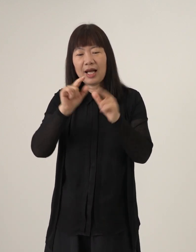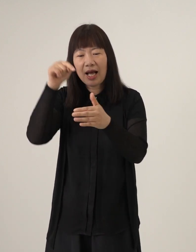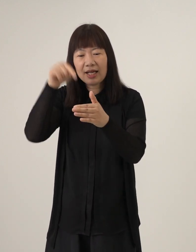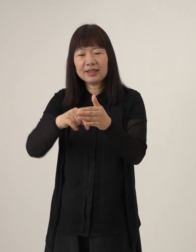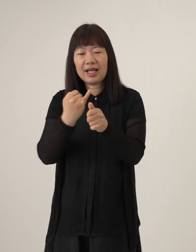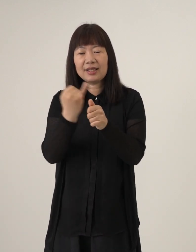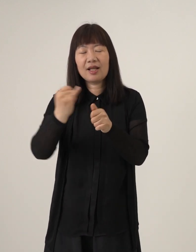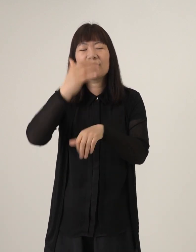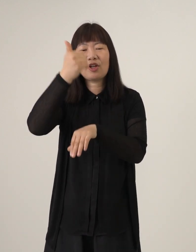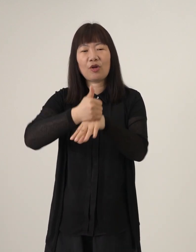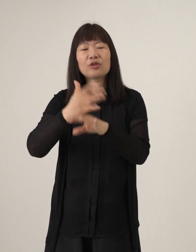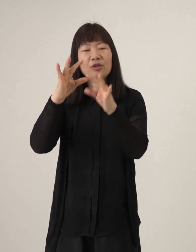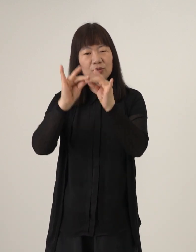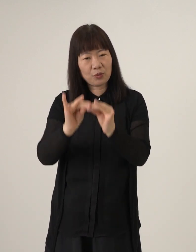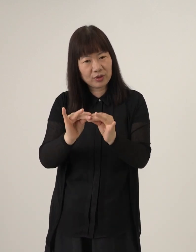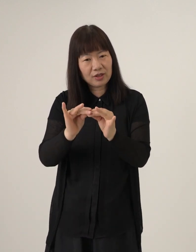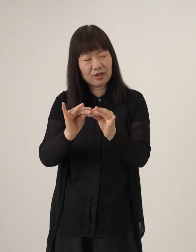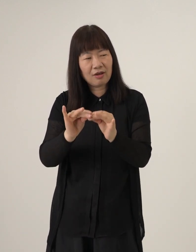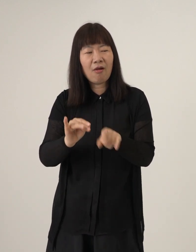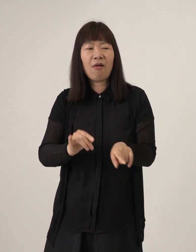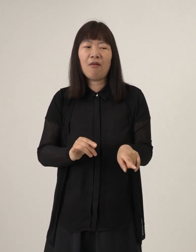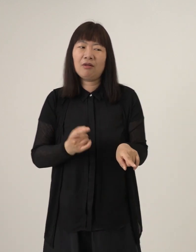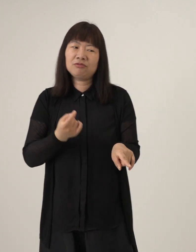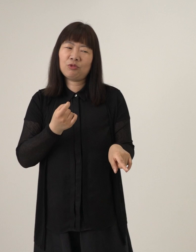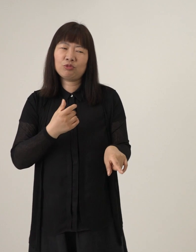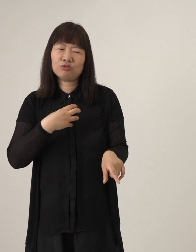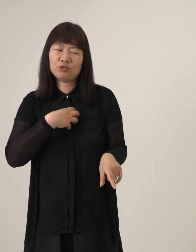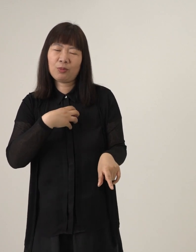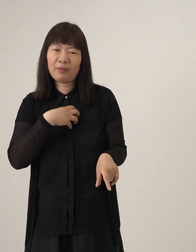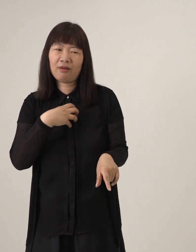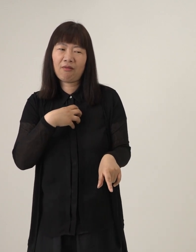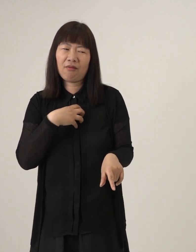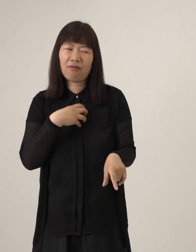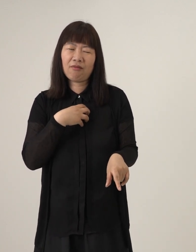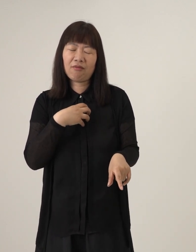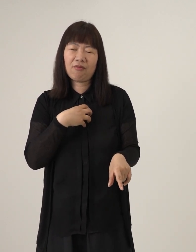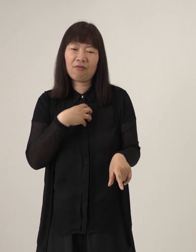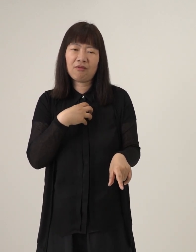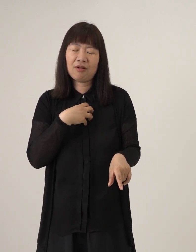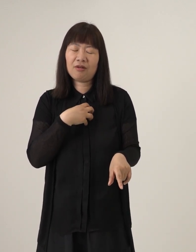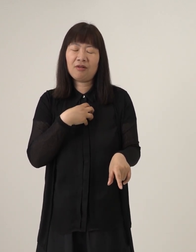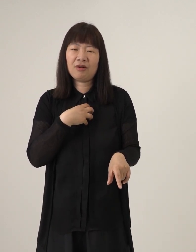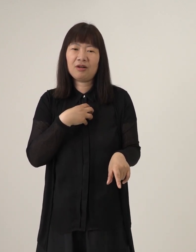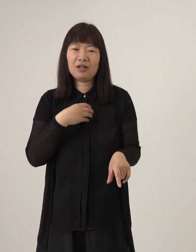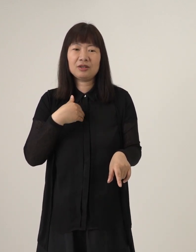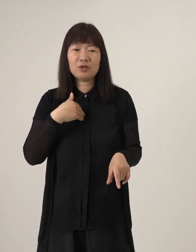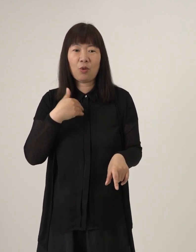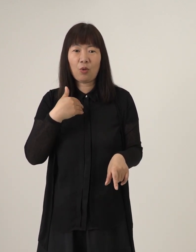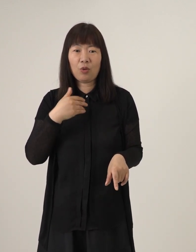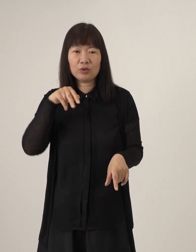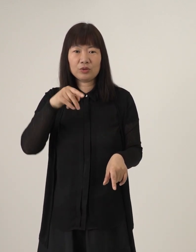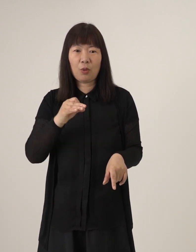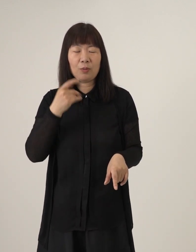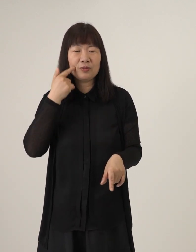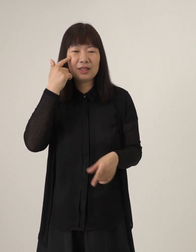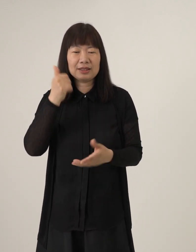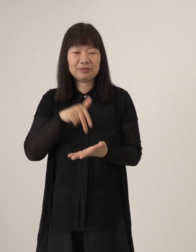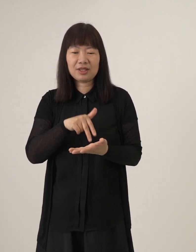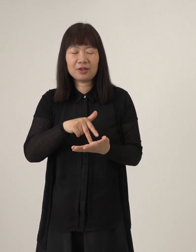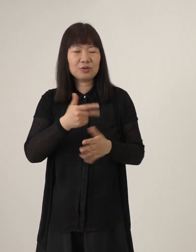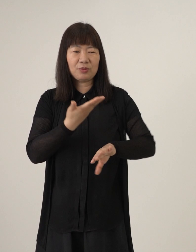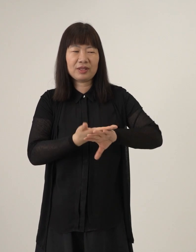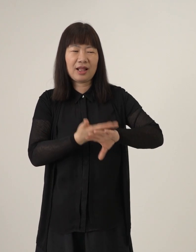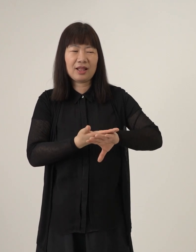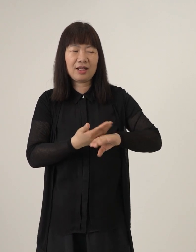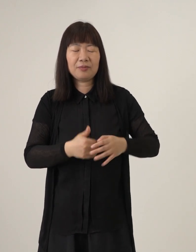될 거다. 이건 조금 위험한 방법이죠. 저는 그렇게 생각하지 않아요. 그